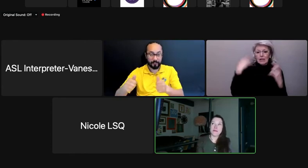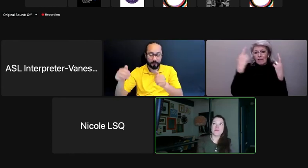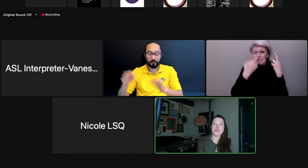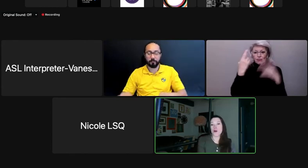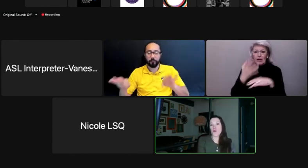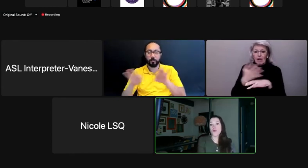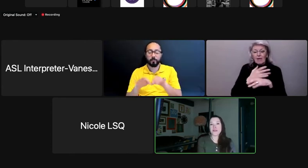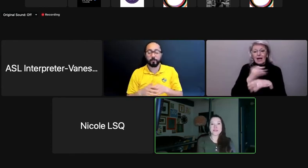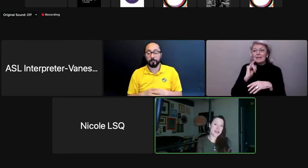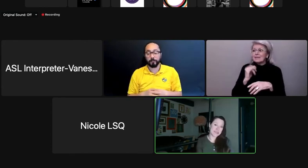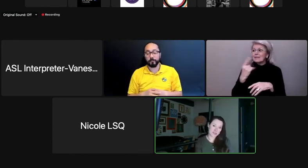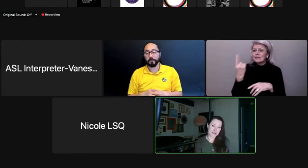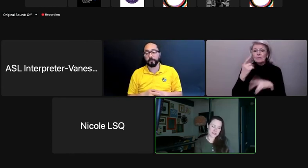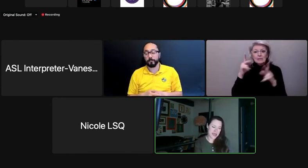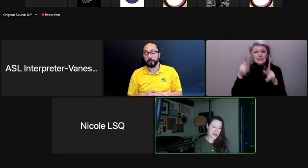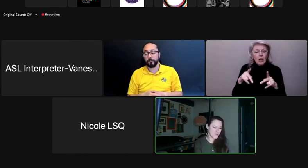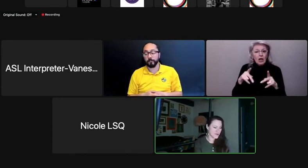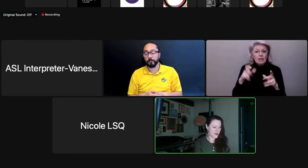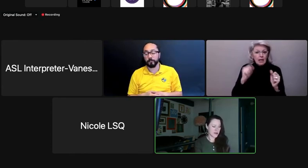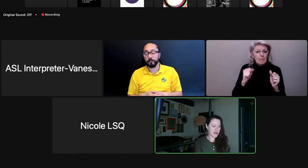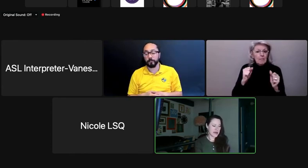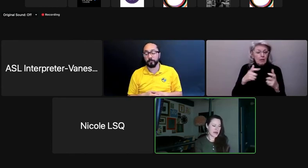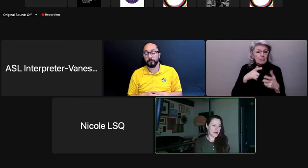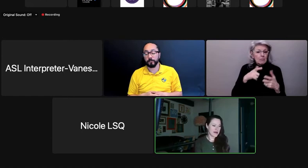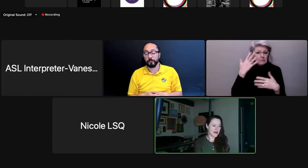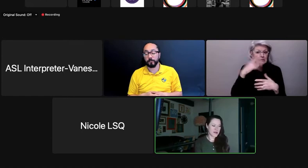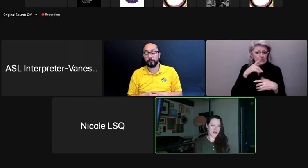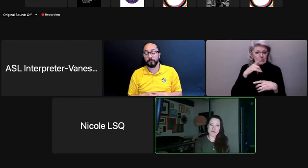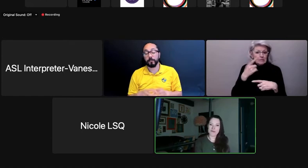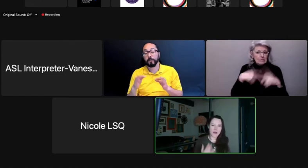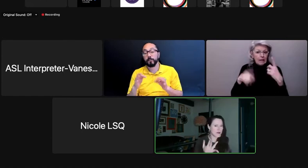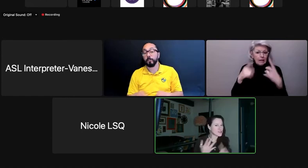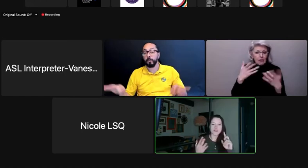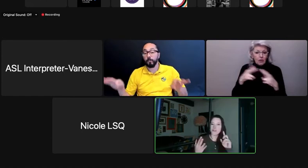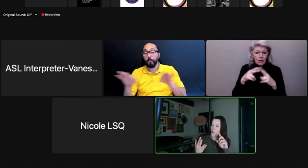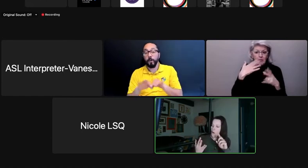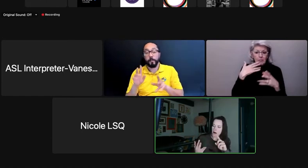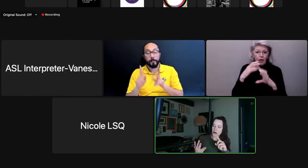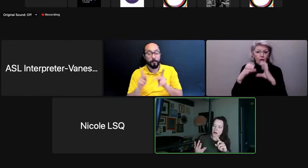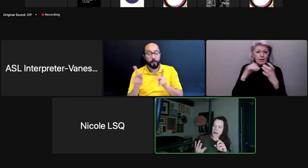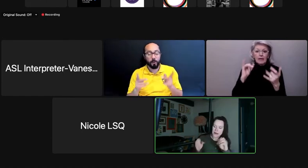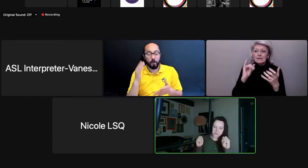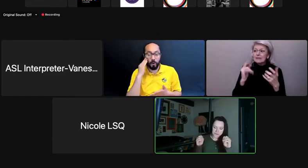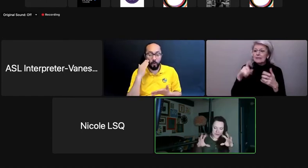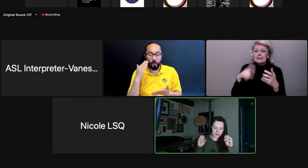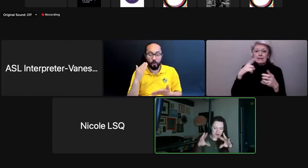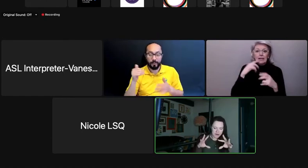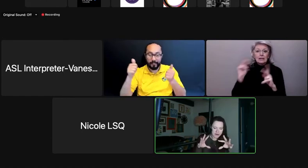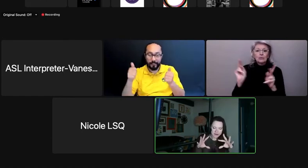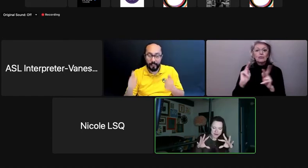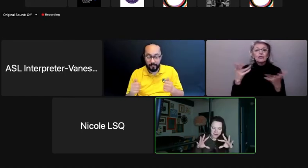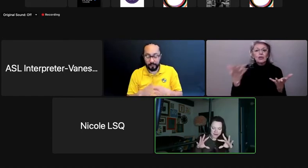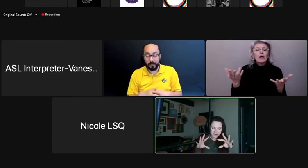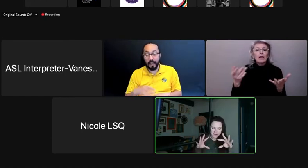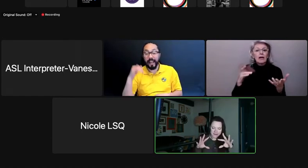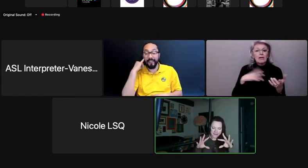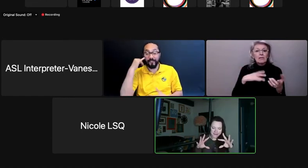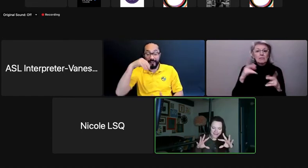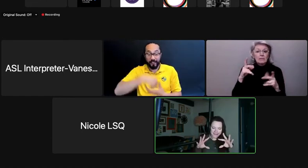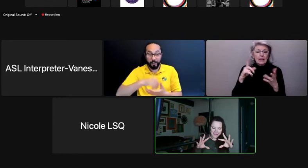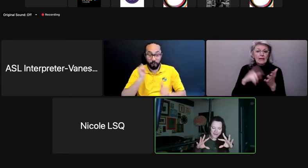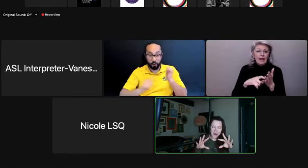qu'il y a quelqu'un qui peut communiquer dans le langage des signes si nécessaire au moment